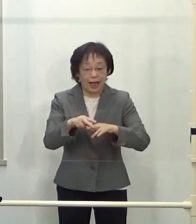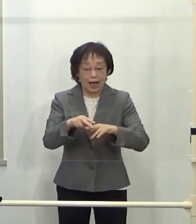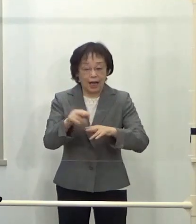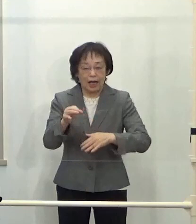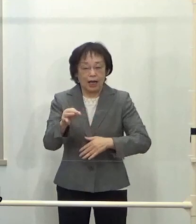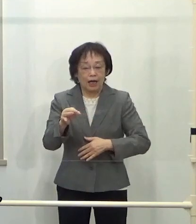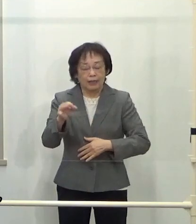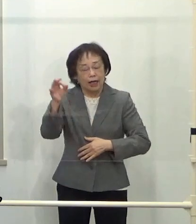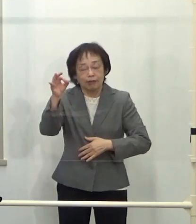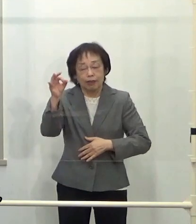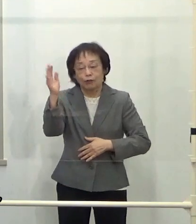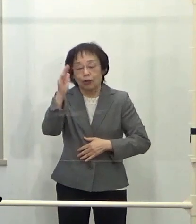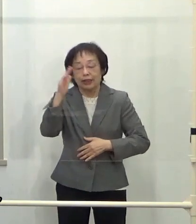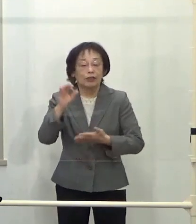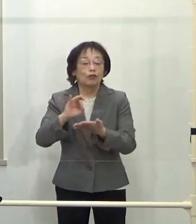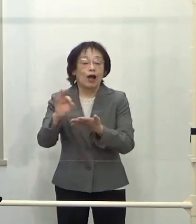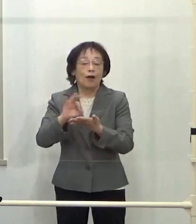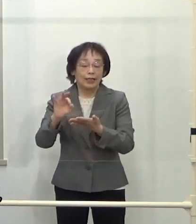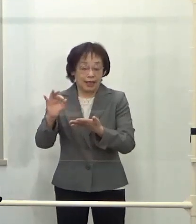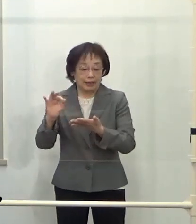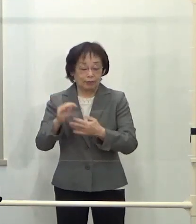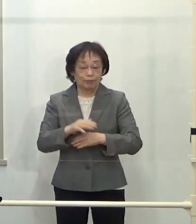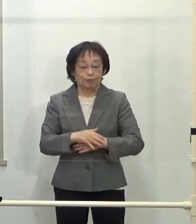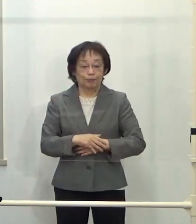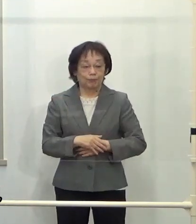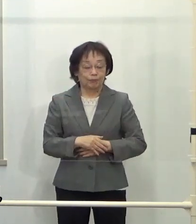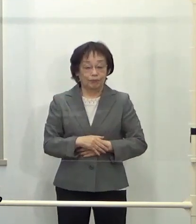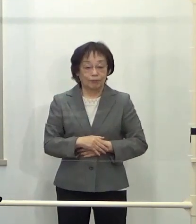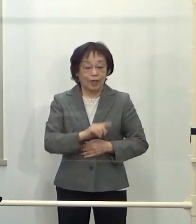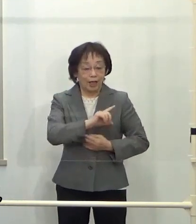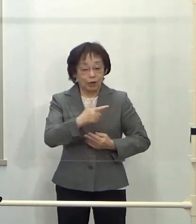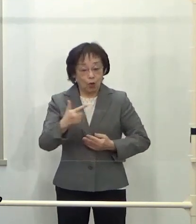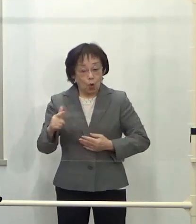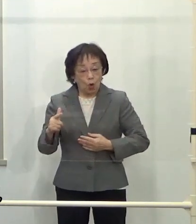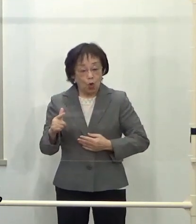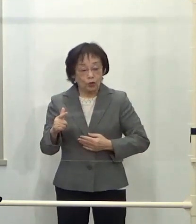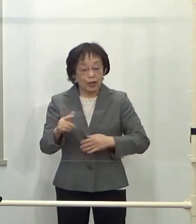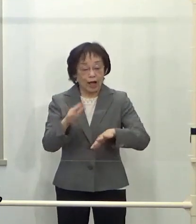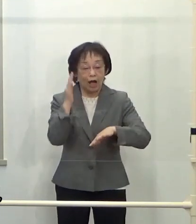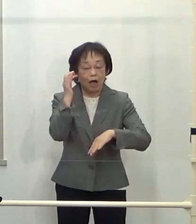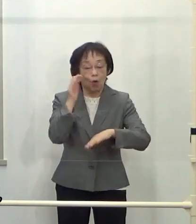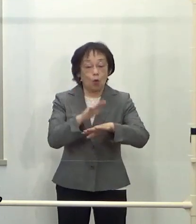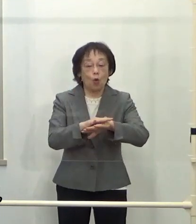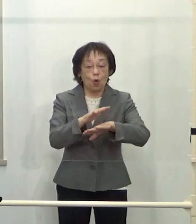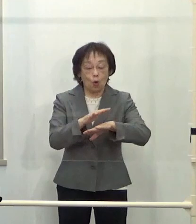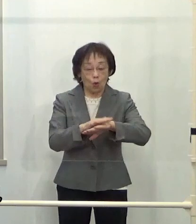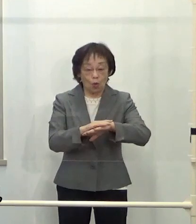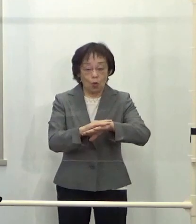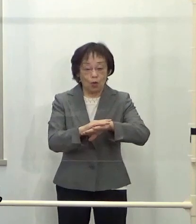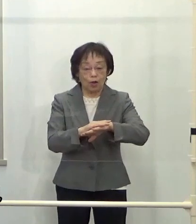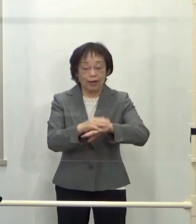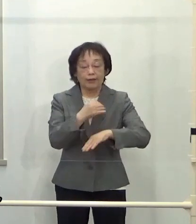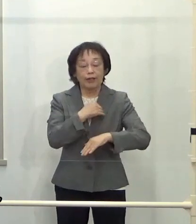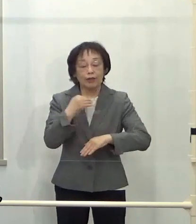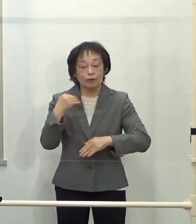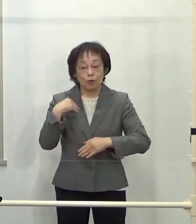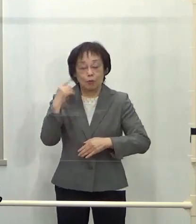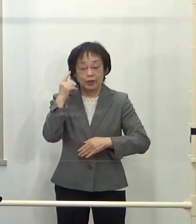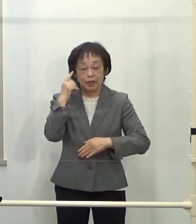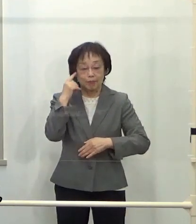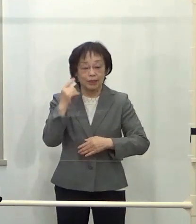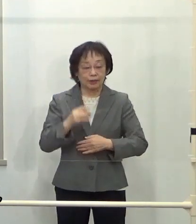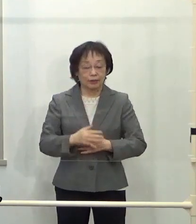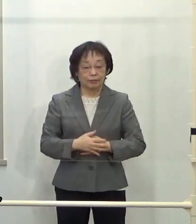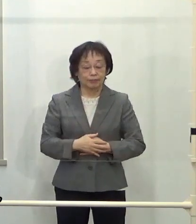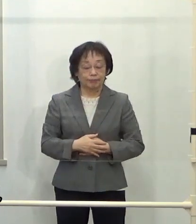時に保守するということで、いろんな展開が可能になるということです。